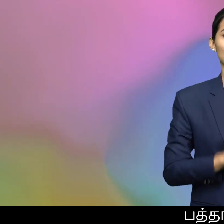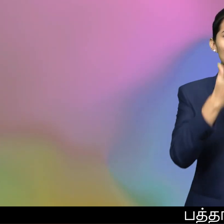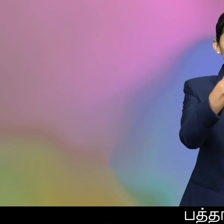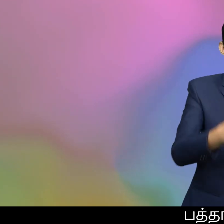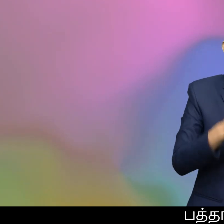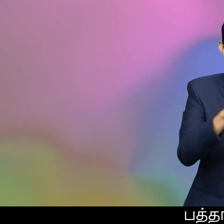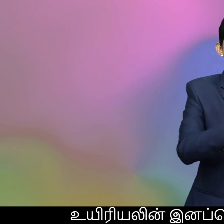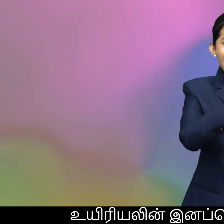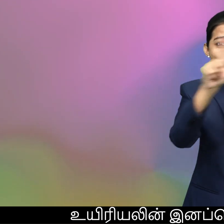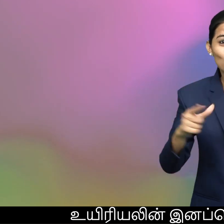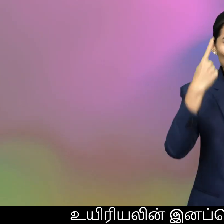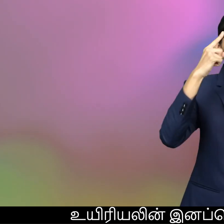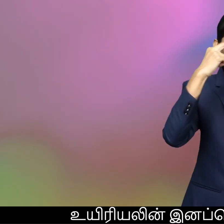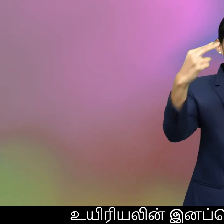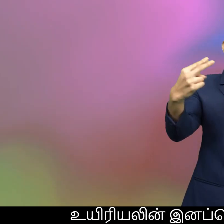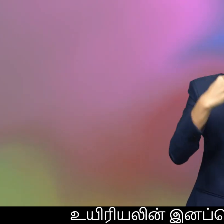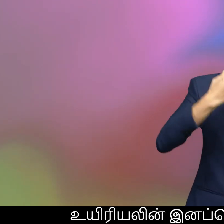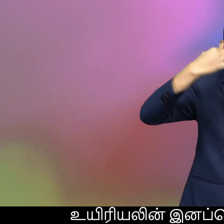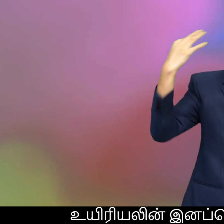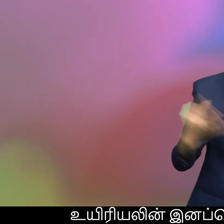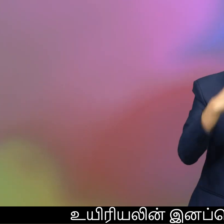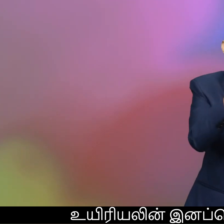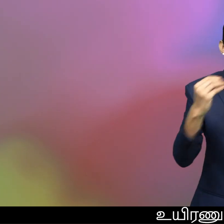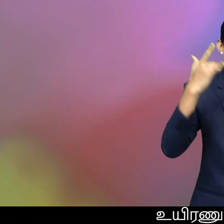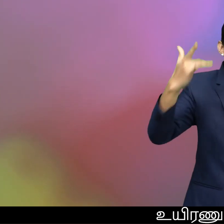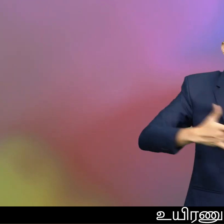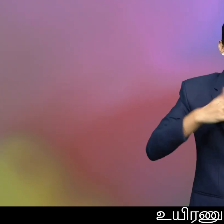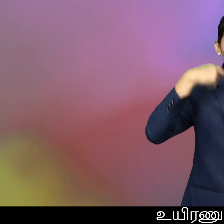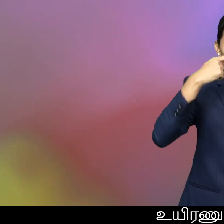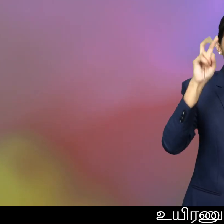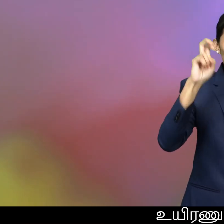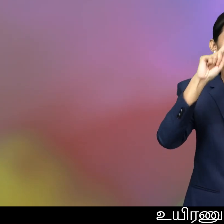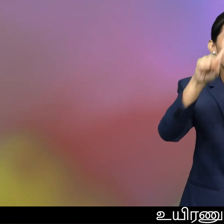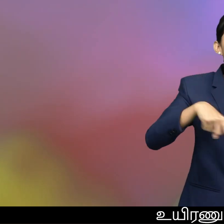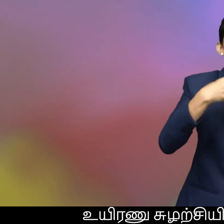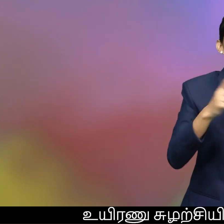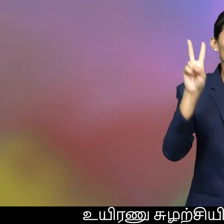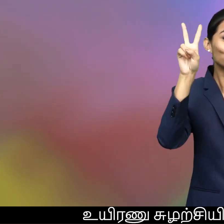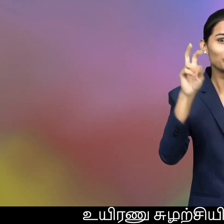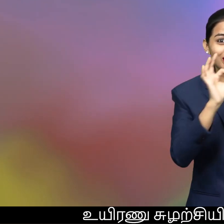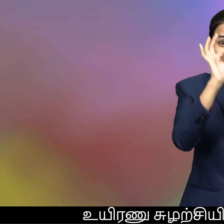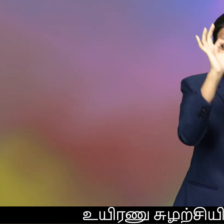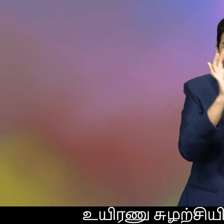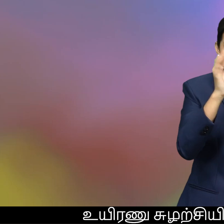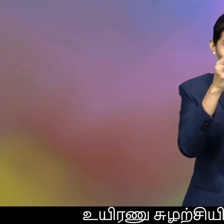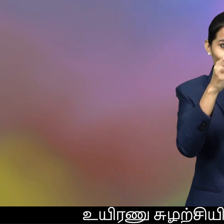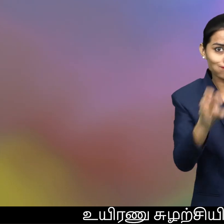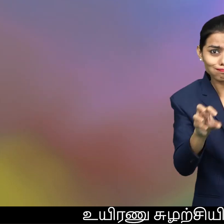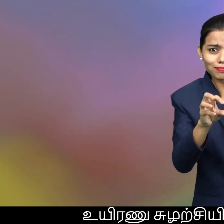10ஆம் வகுப்பு உயிரியலின் இனப்பெருக்கம் பாடத்திலிருந்து உயிரணு பிரிவு மற்றும் உயிரணு சுழற்சியின் தலைப்பை பற்றி